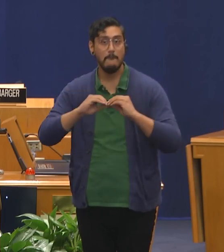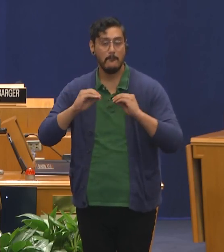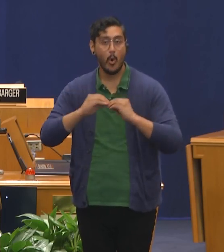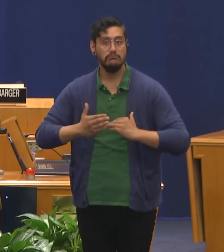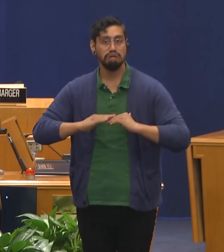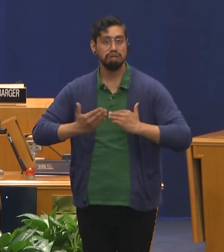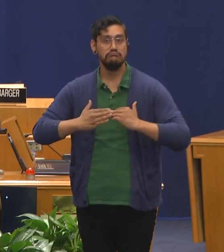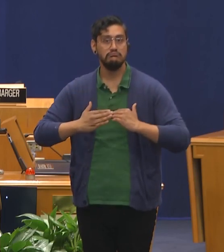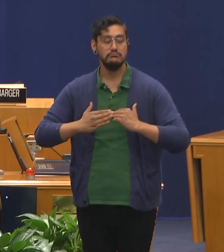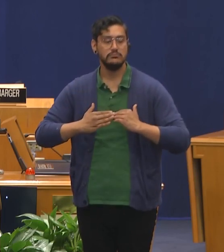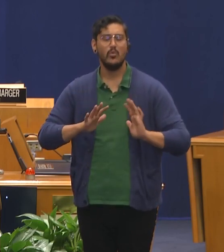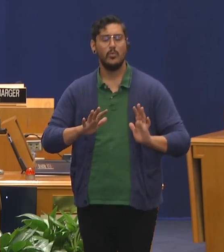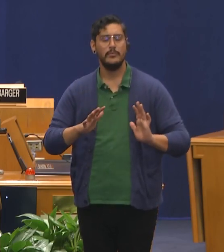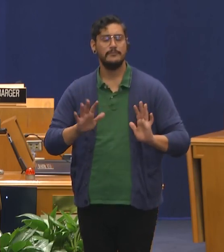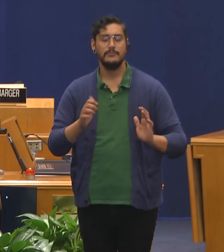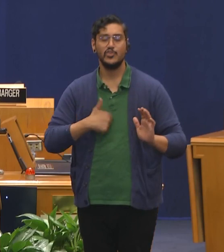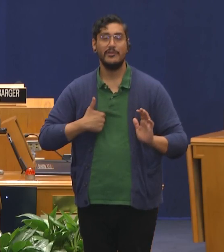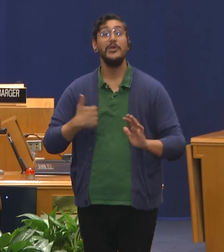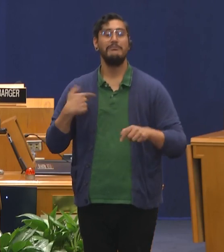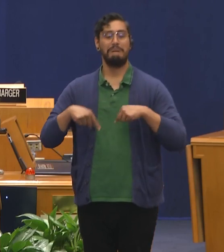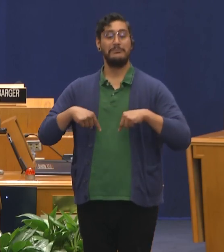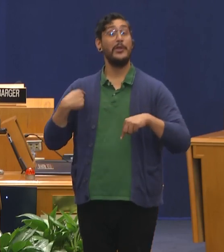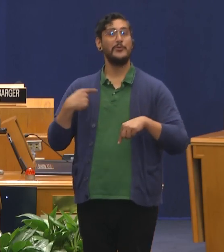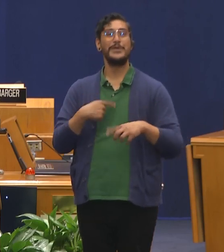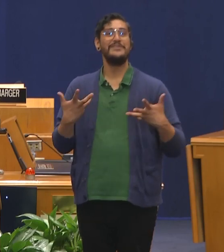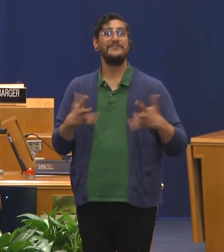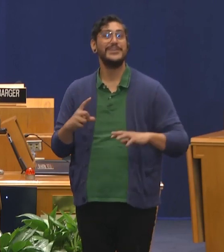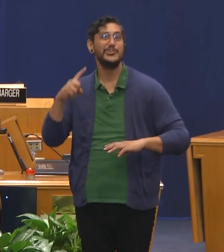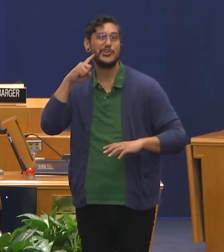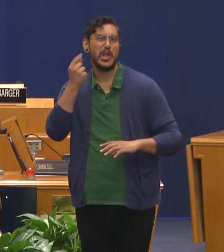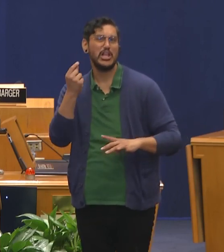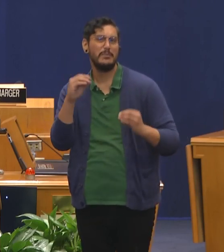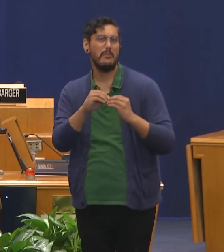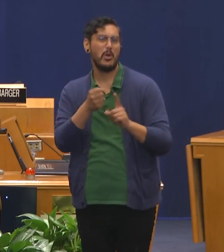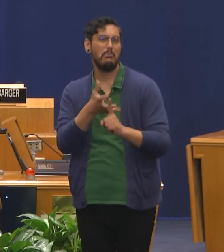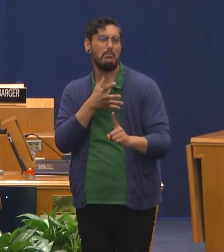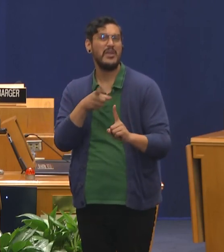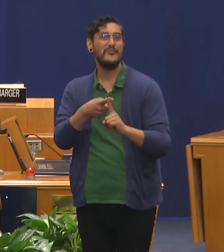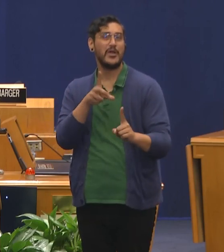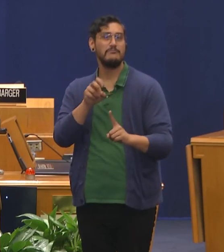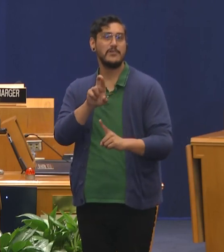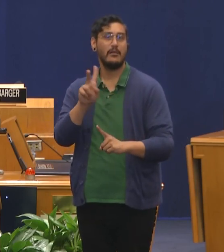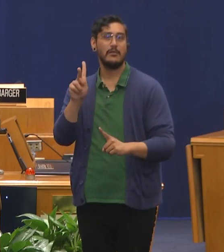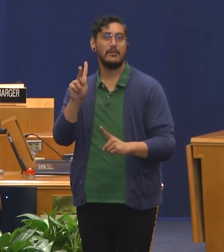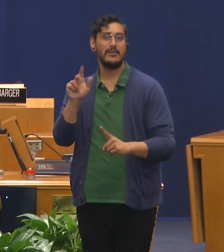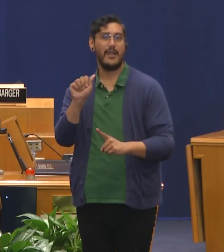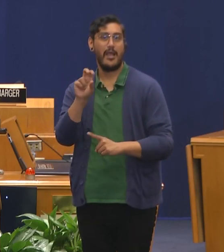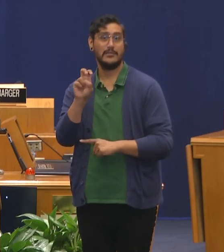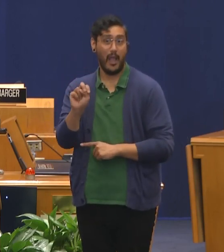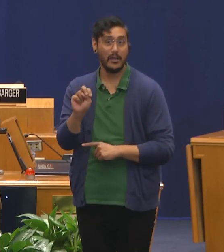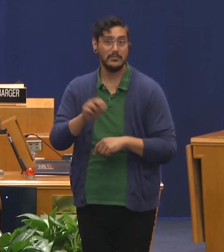Ya escuchamos un poco de la capacidad de prueba del Dr. Kazan. También quiero señalar que aparte del lunes,